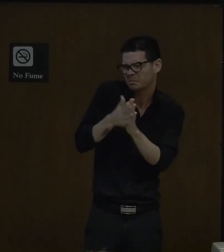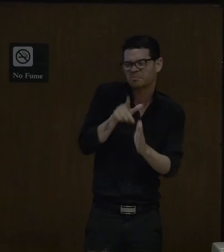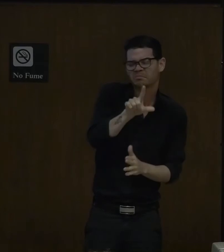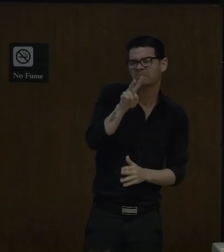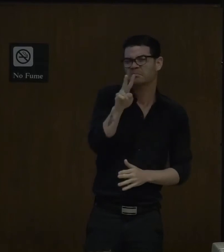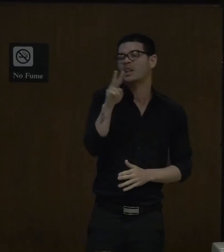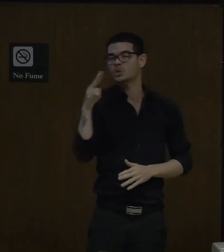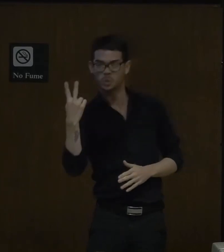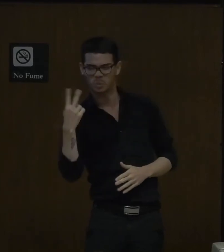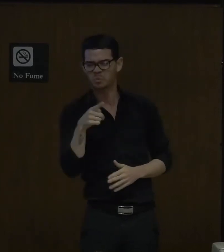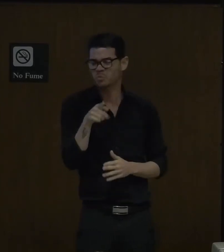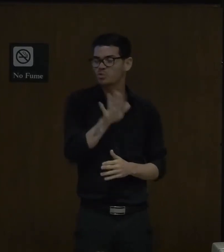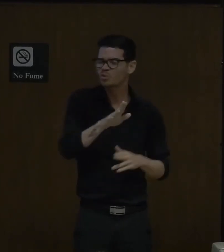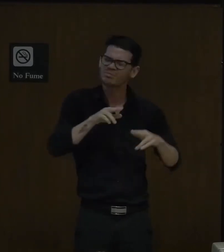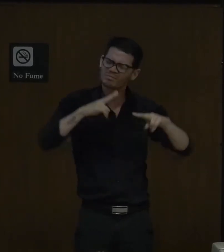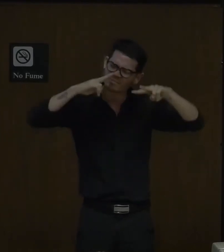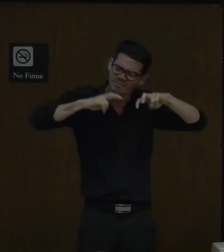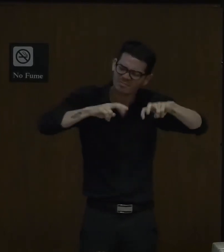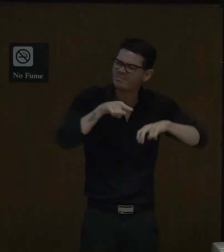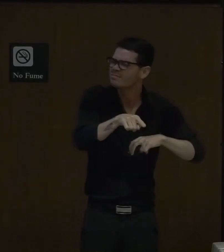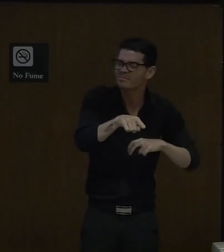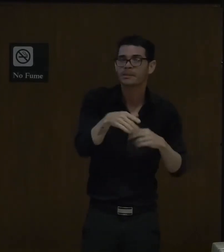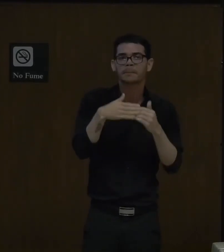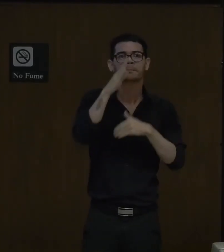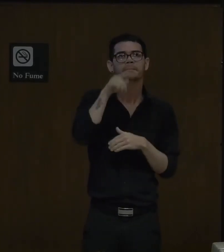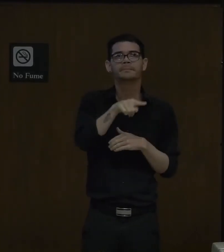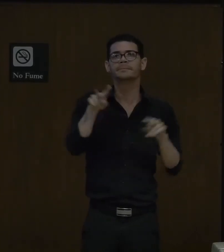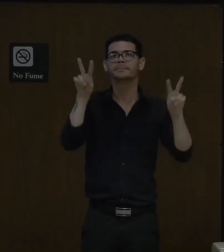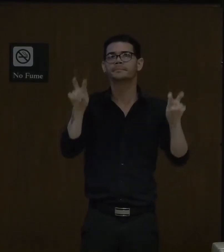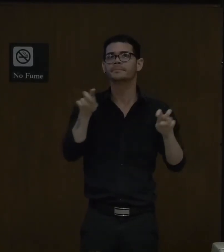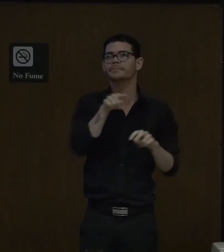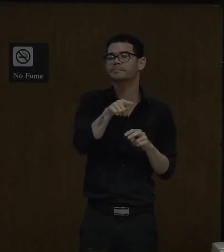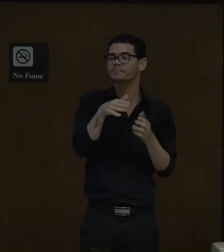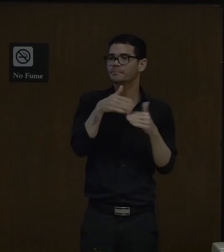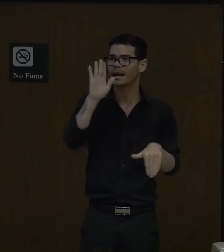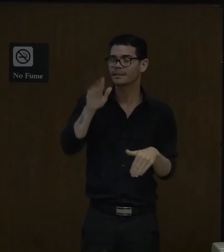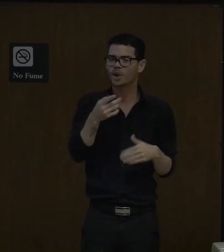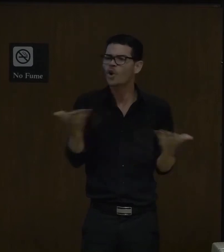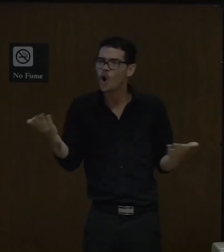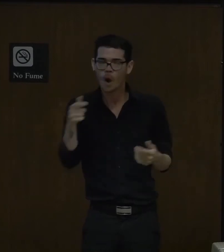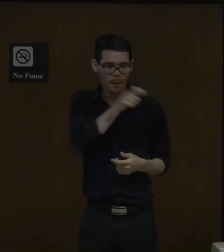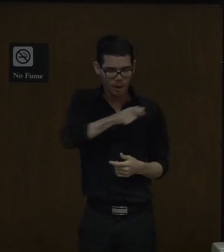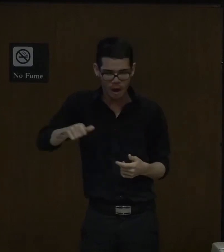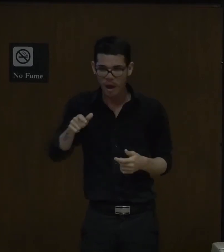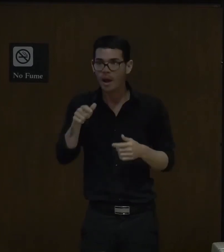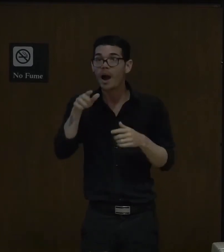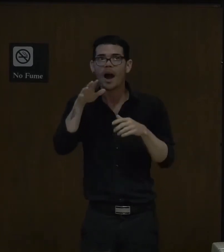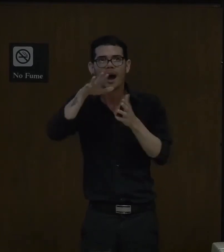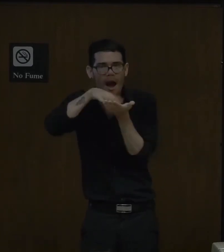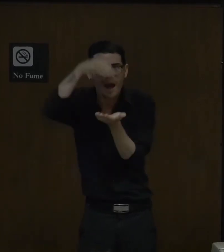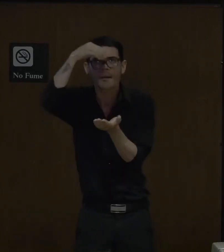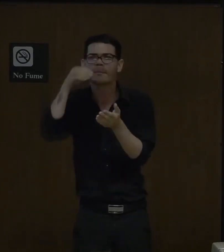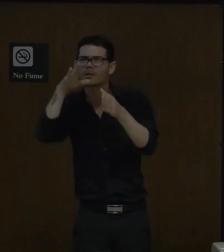que estudia sobre todo temas que tienen que ver con el aprendizaje visual, con la lengua en